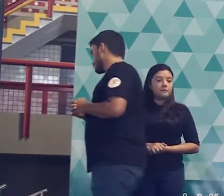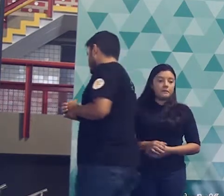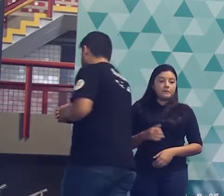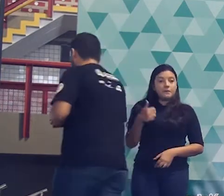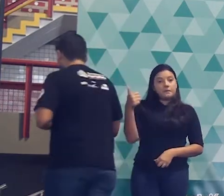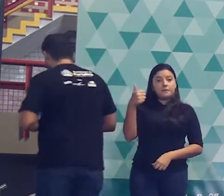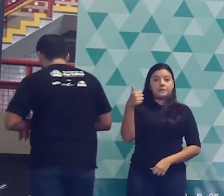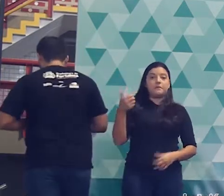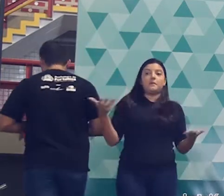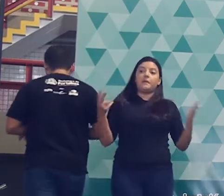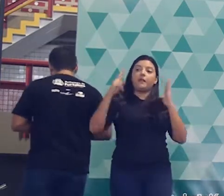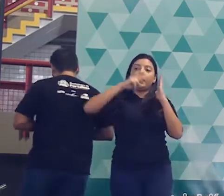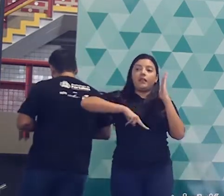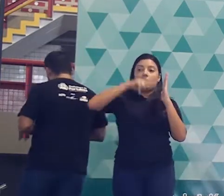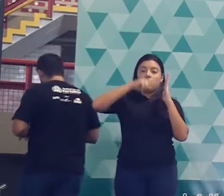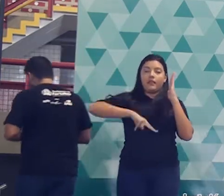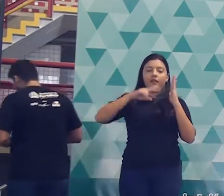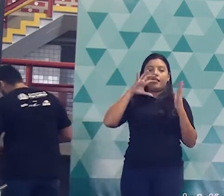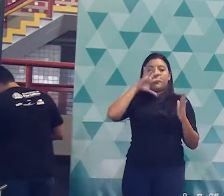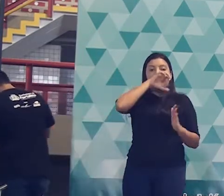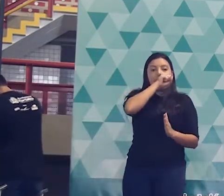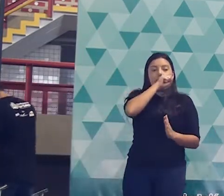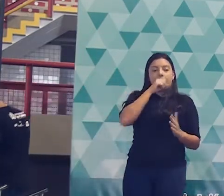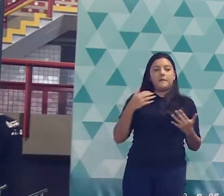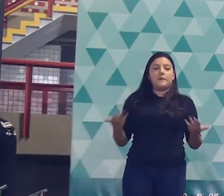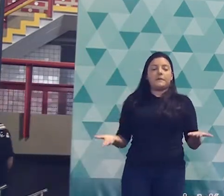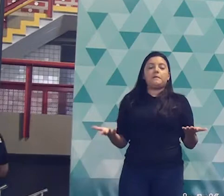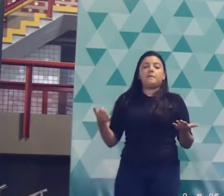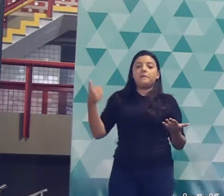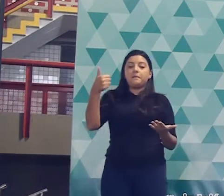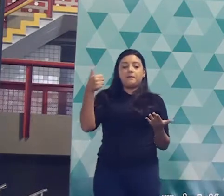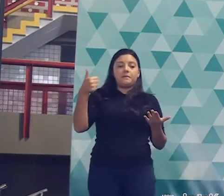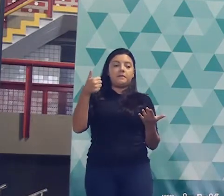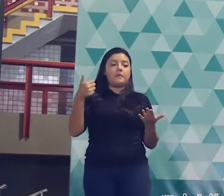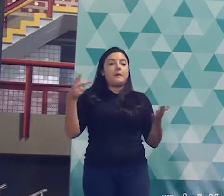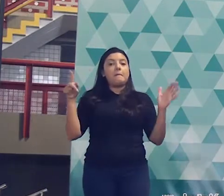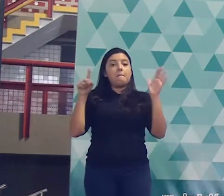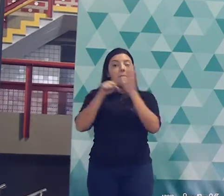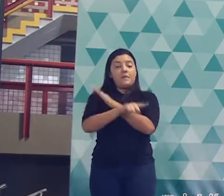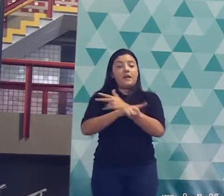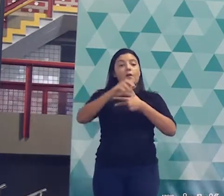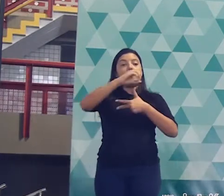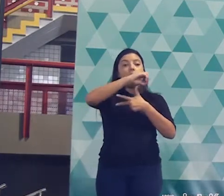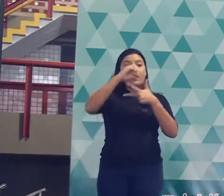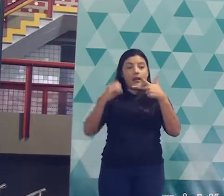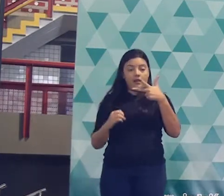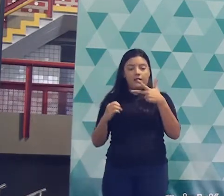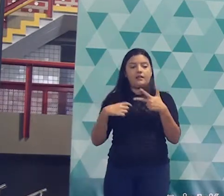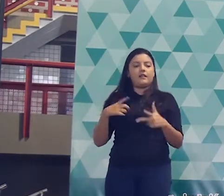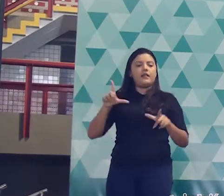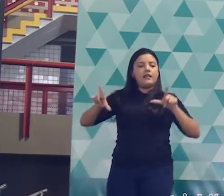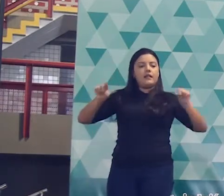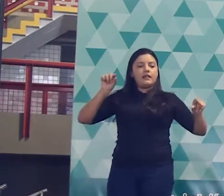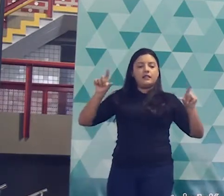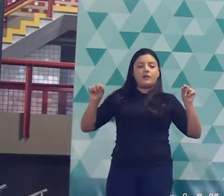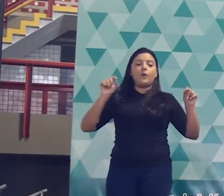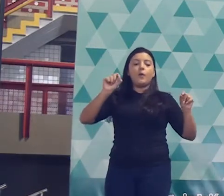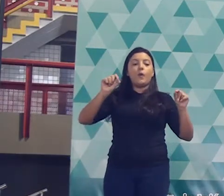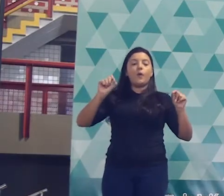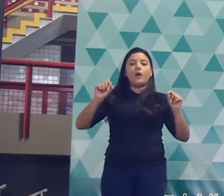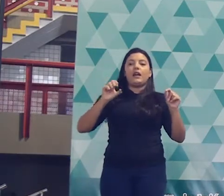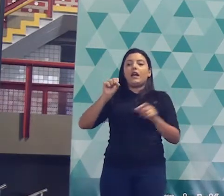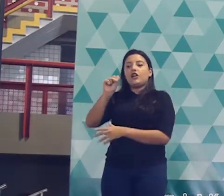eu ler aqui a primeira questão com vocês, bem rapidinho. Primeira, questão do Enem. A escolha de uma